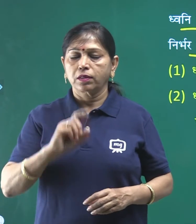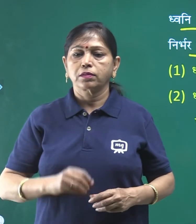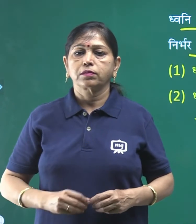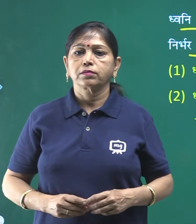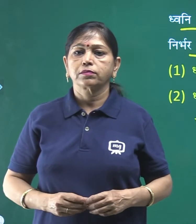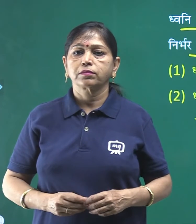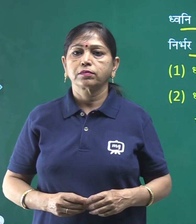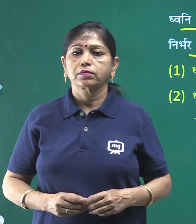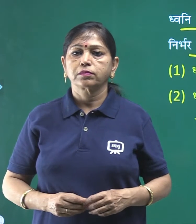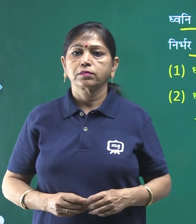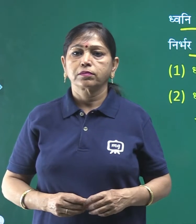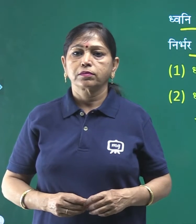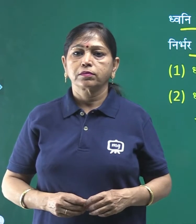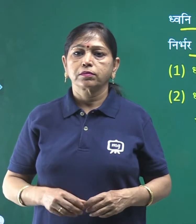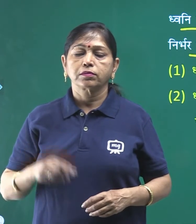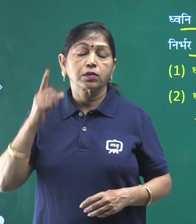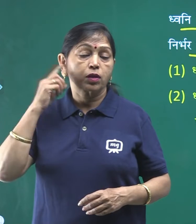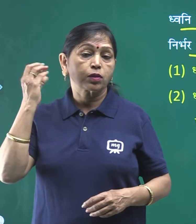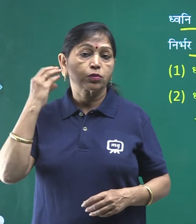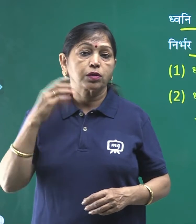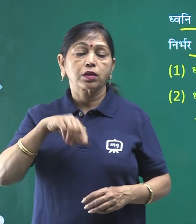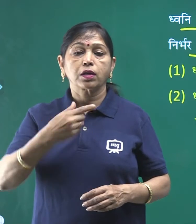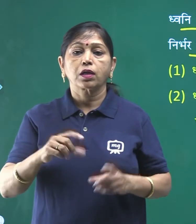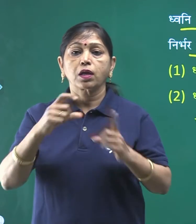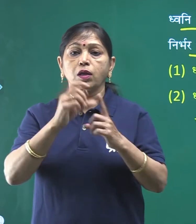1, ध्वनि के दोलन आयाम पर।